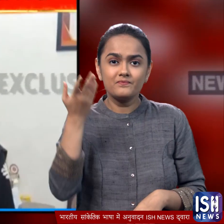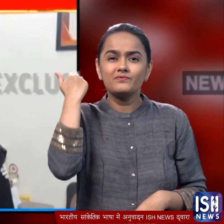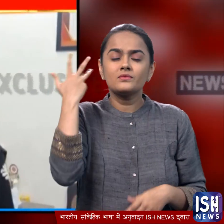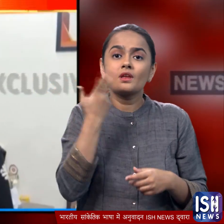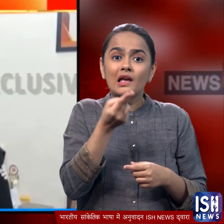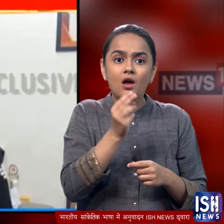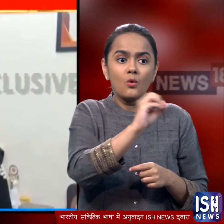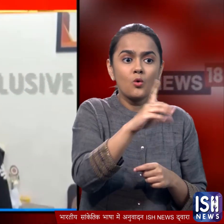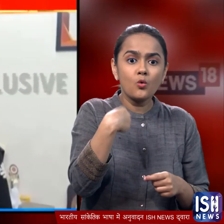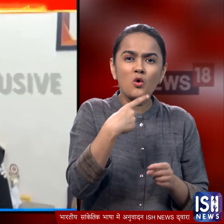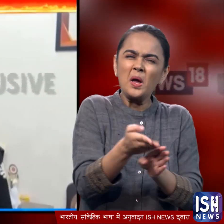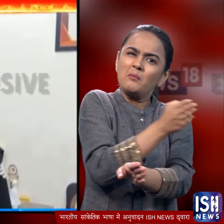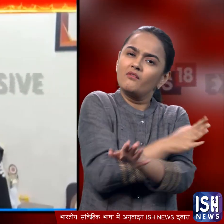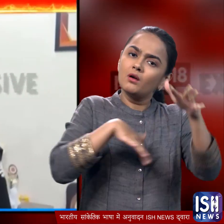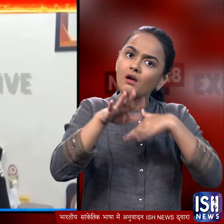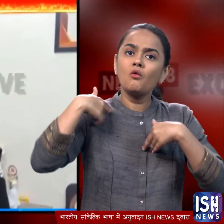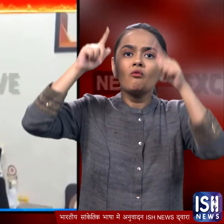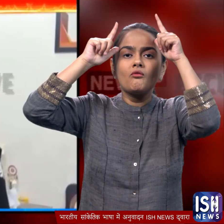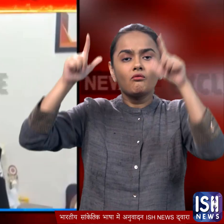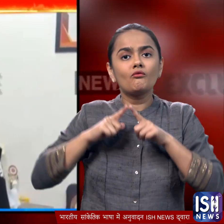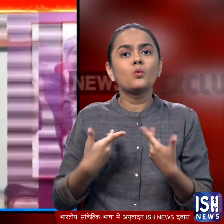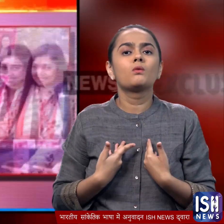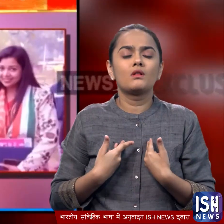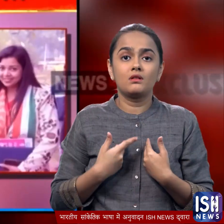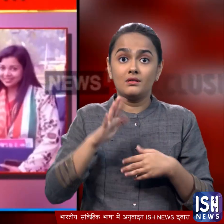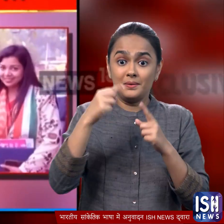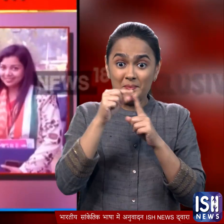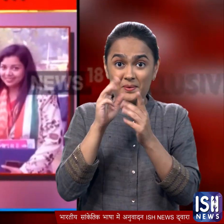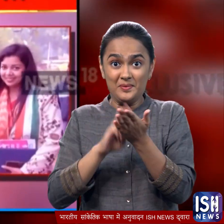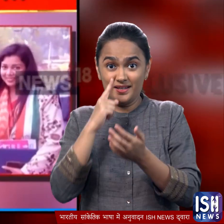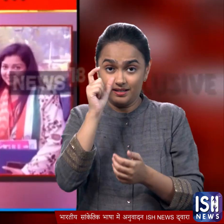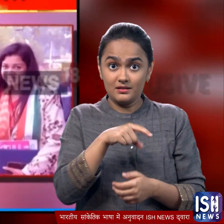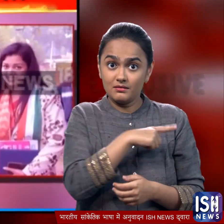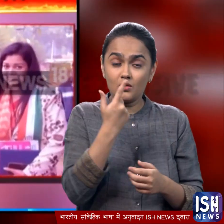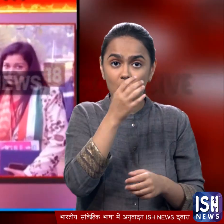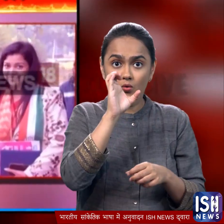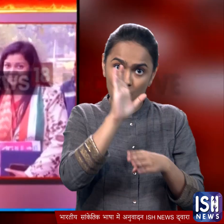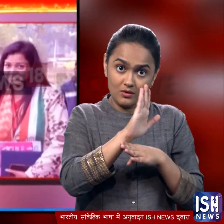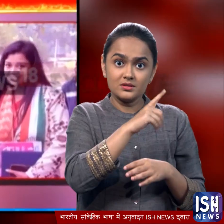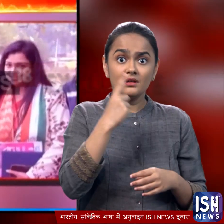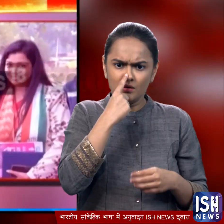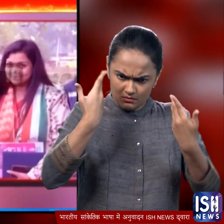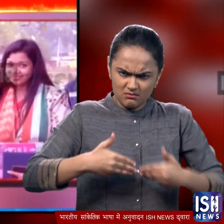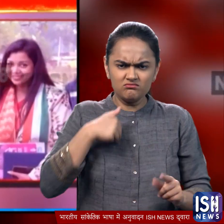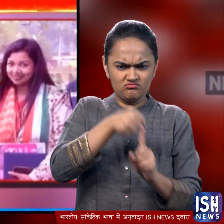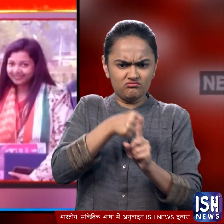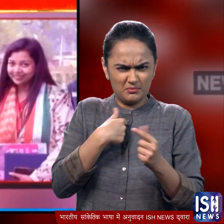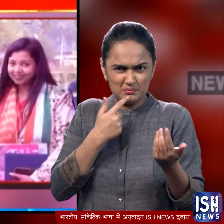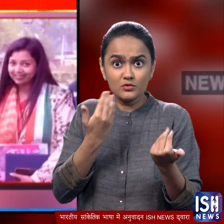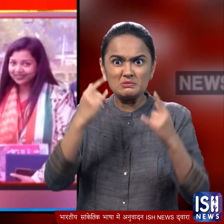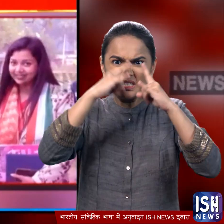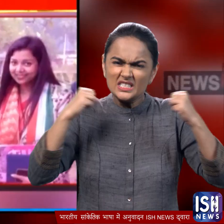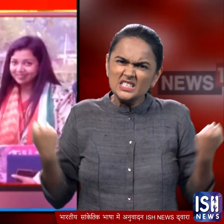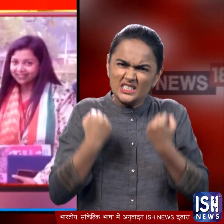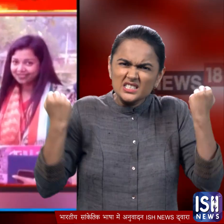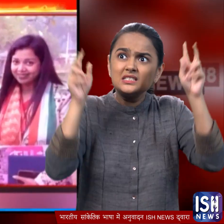से टिकट फ्री प्लान थे, हमारे साथ धोखा किया गया। प्रियंका मौर्य कांग्रेस में महासचिव थी और लड़की हूं लड़ सकती हूं कैंपेन